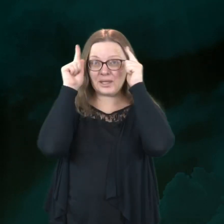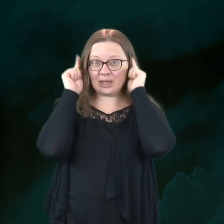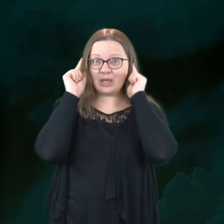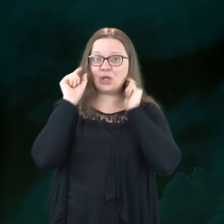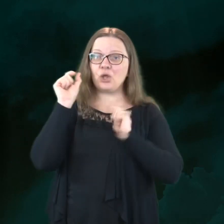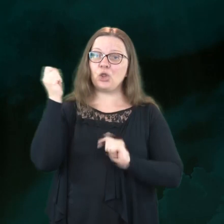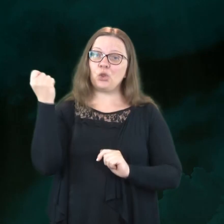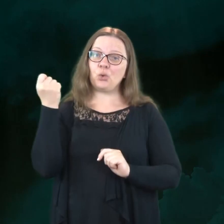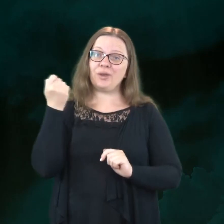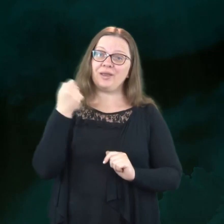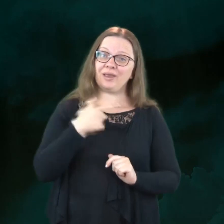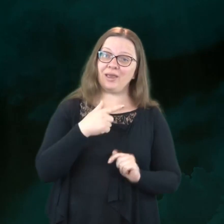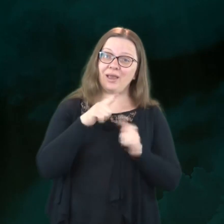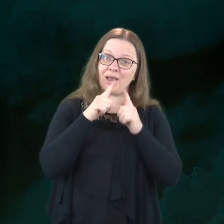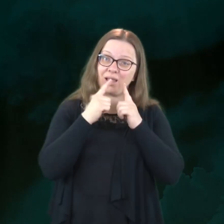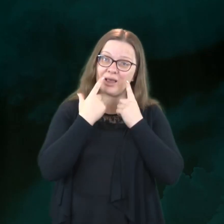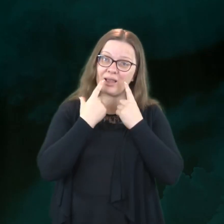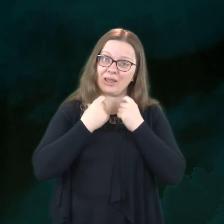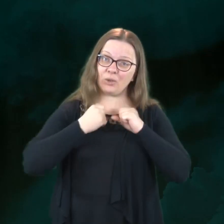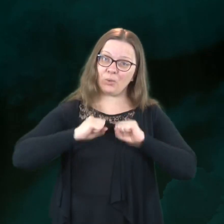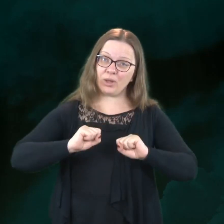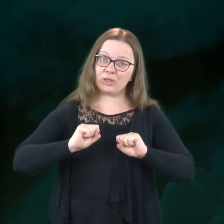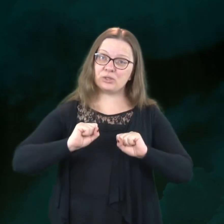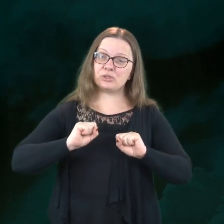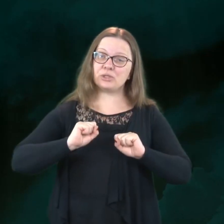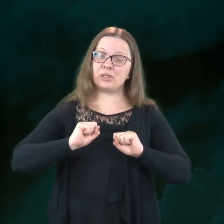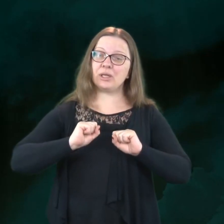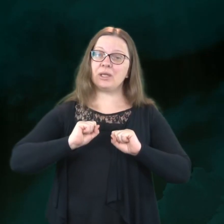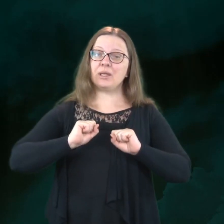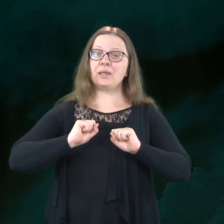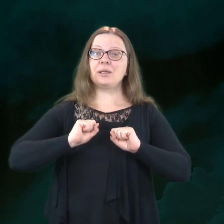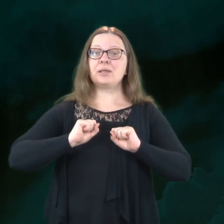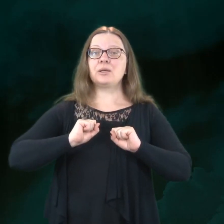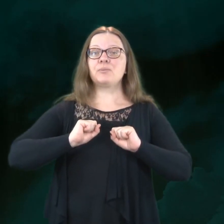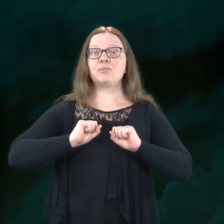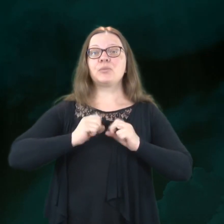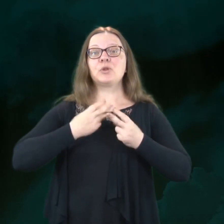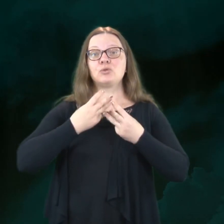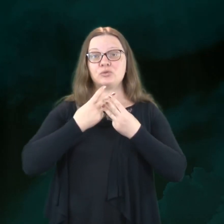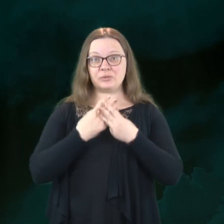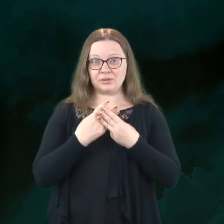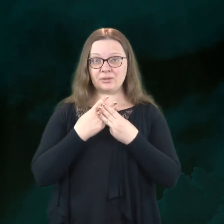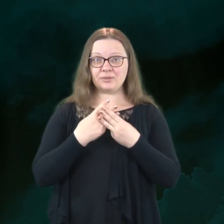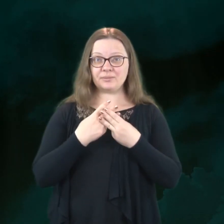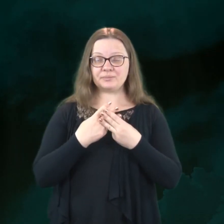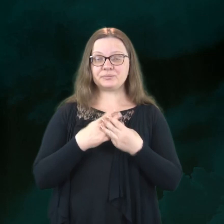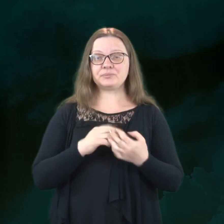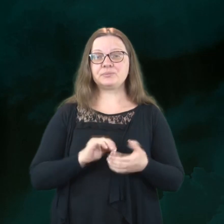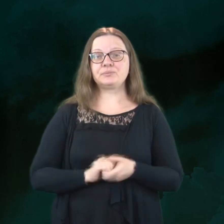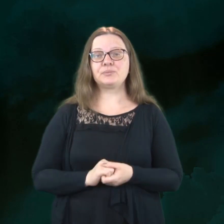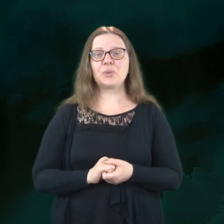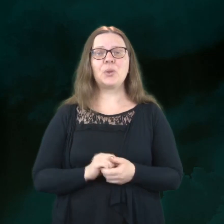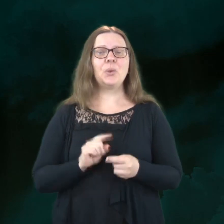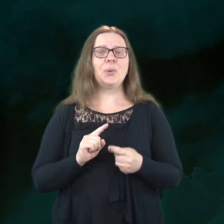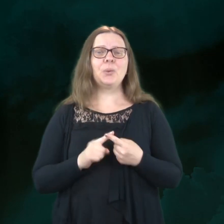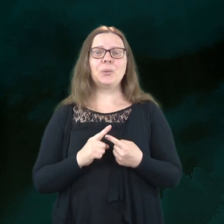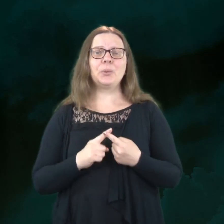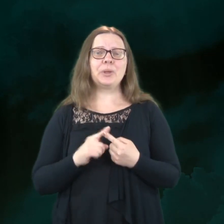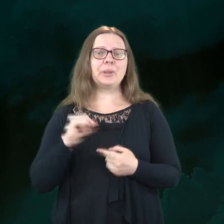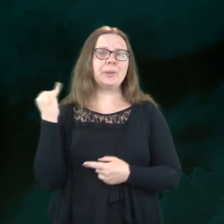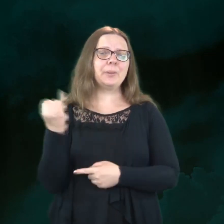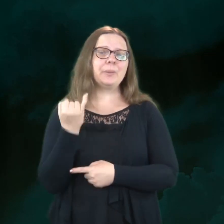por causa do helenismo, tá? Só para vocês entenderem. Por que era tão importante? Porque